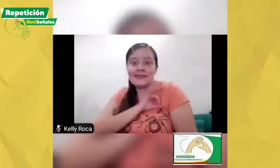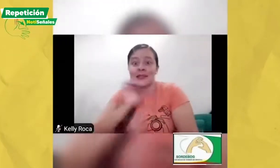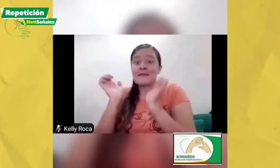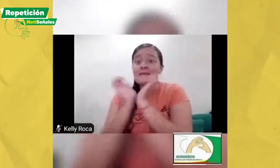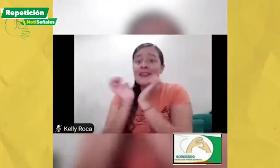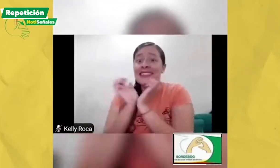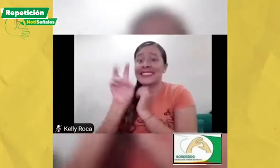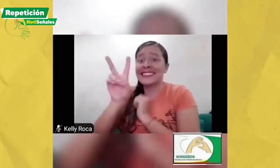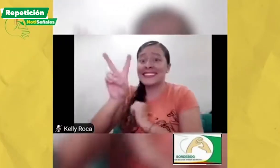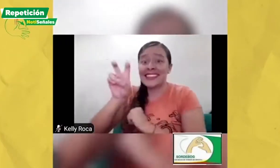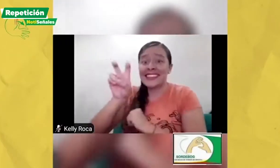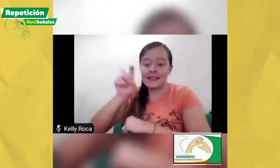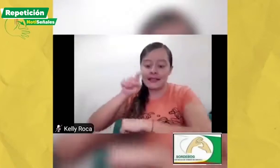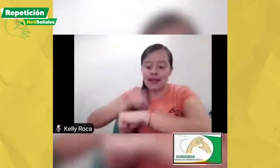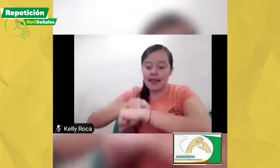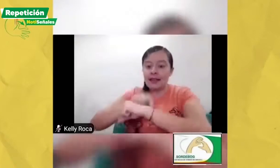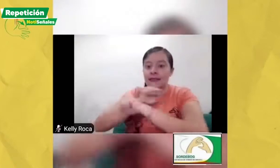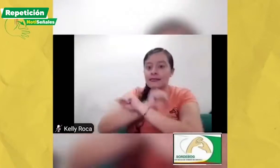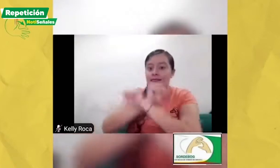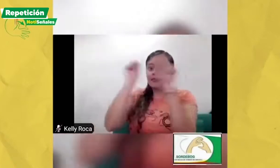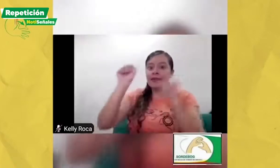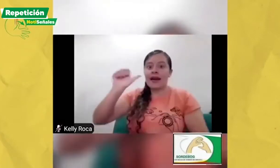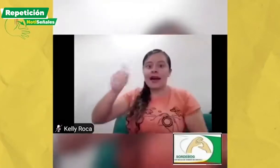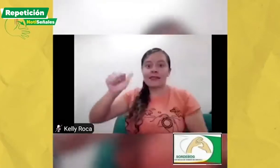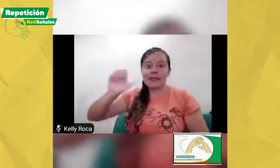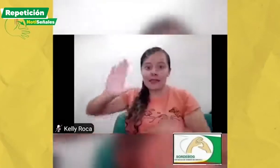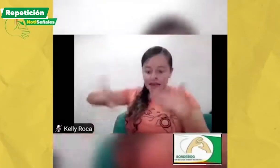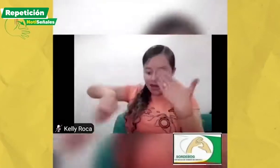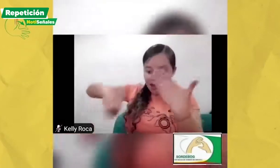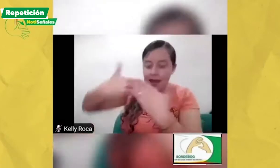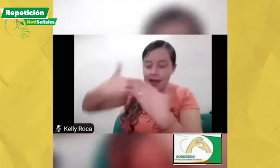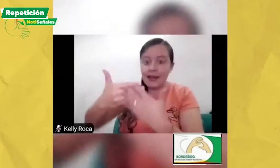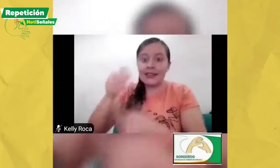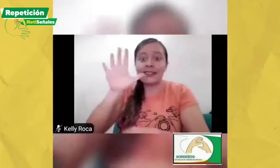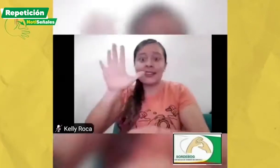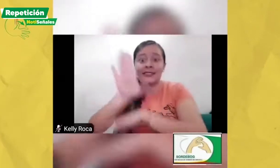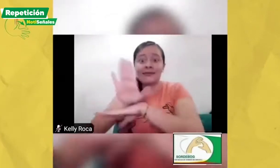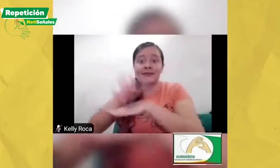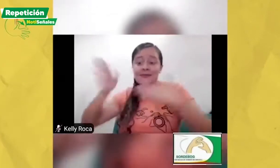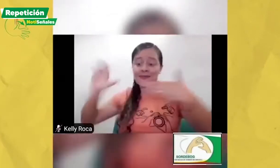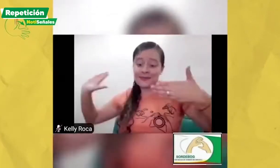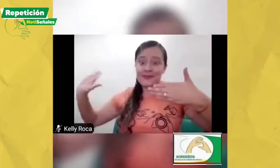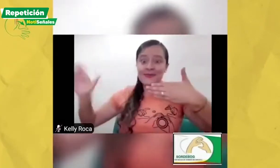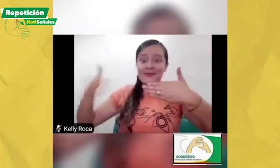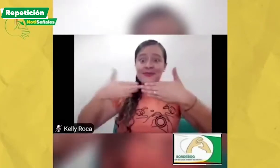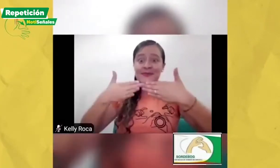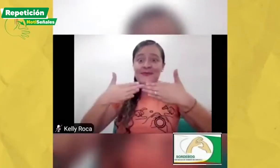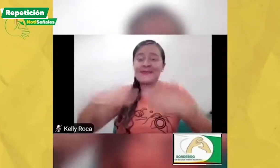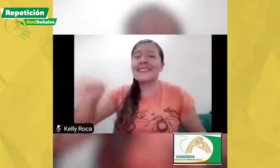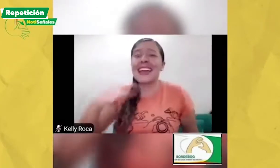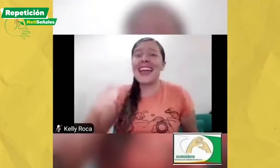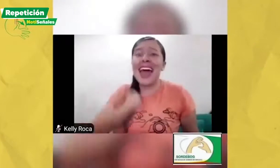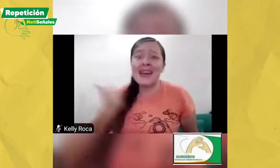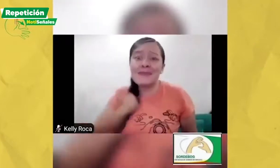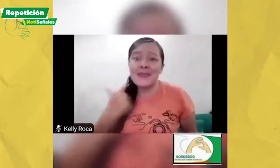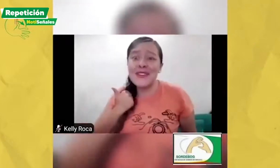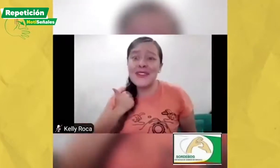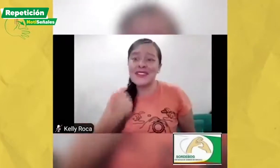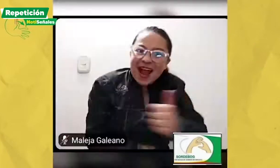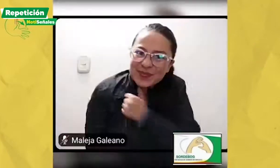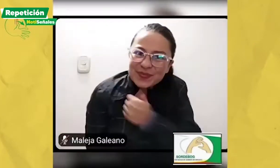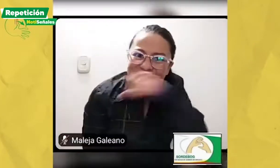El Próximo Sábado 7 De Mayo De 10 De La Mañana A 5 PM